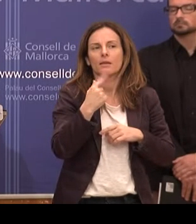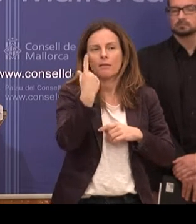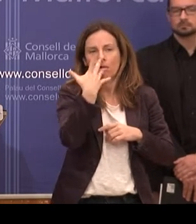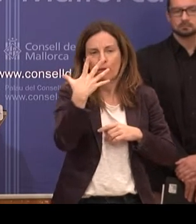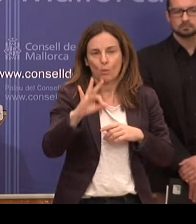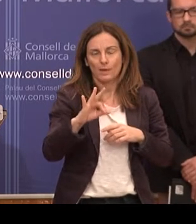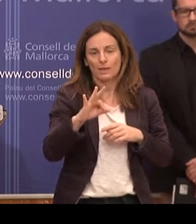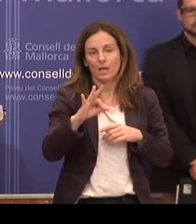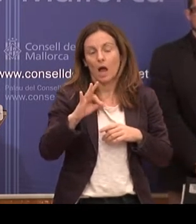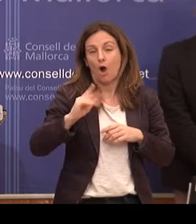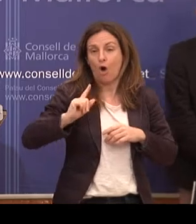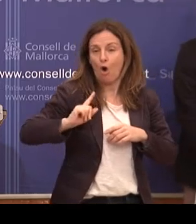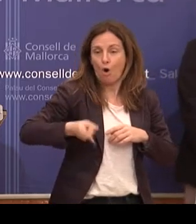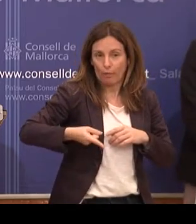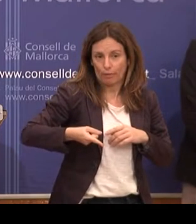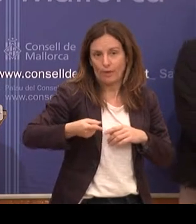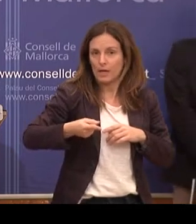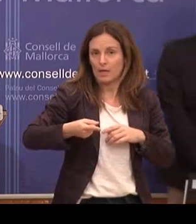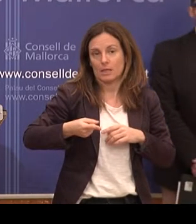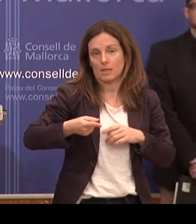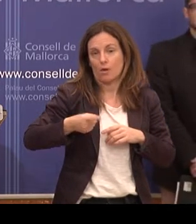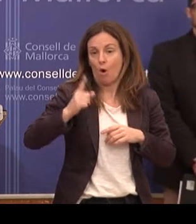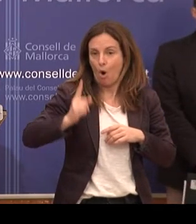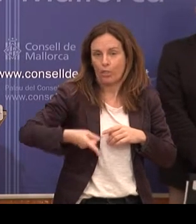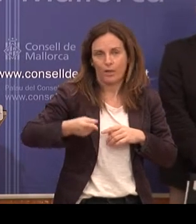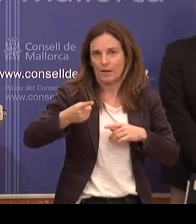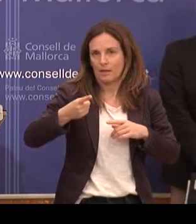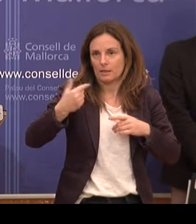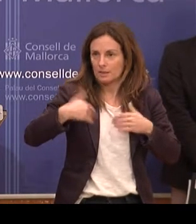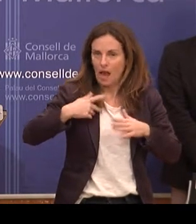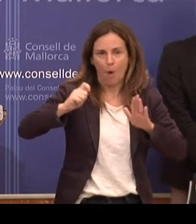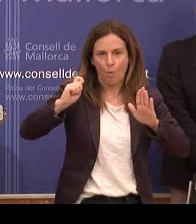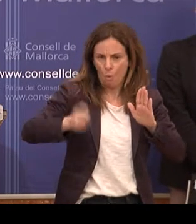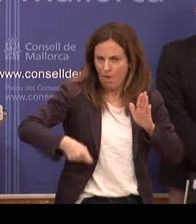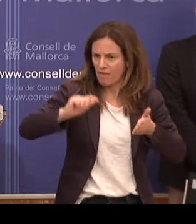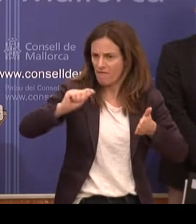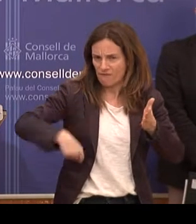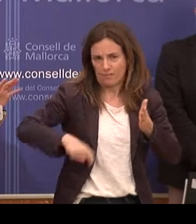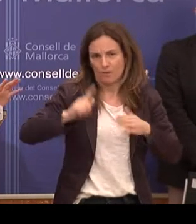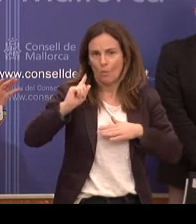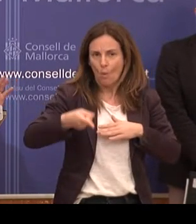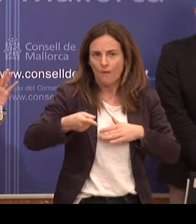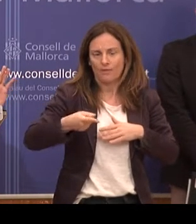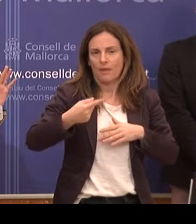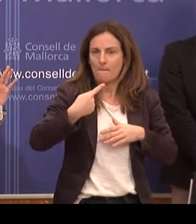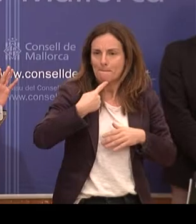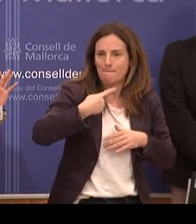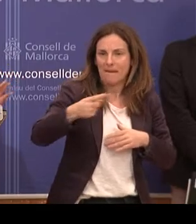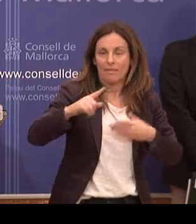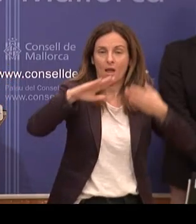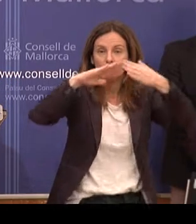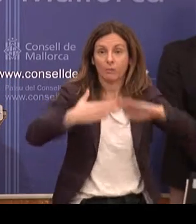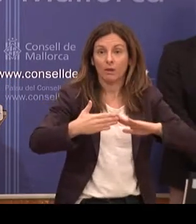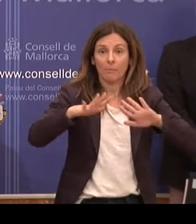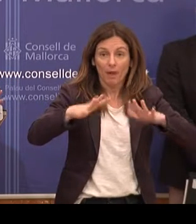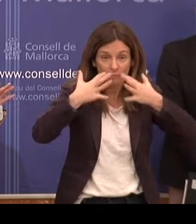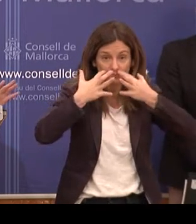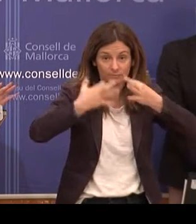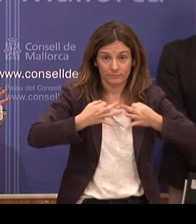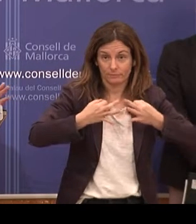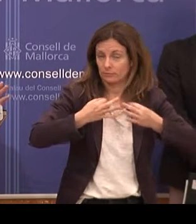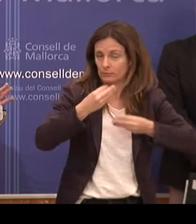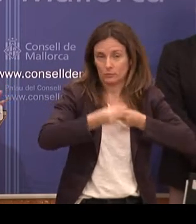'ha fet, veure en quin tipus de terreny s'ha fet, quines són les obres que